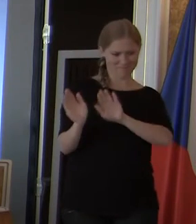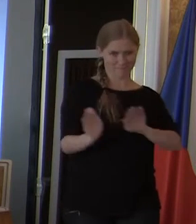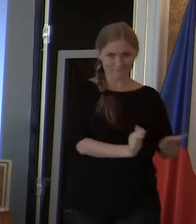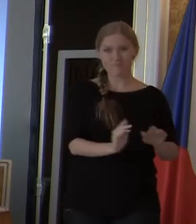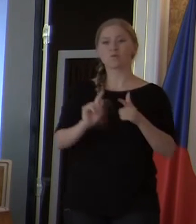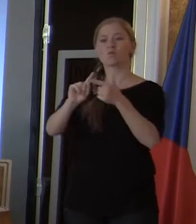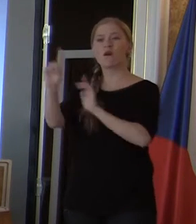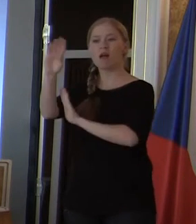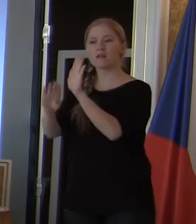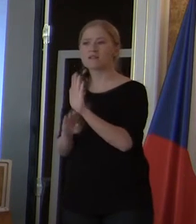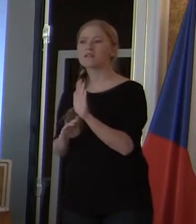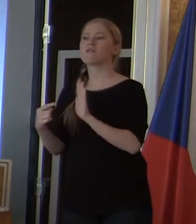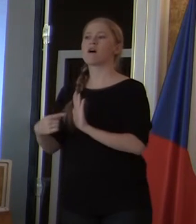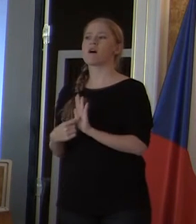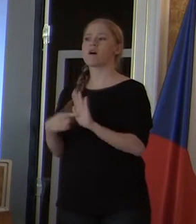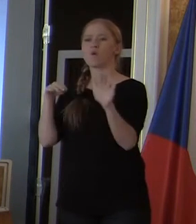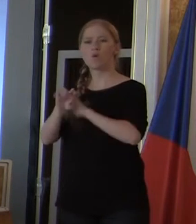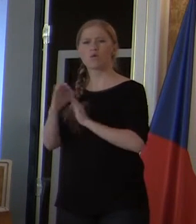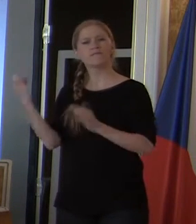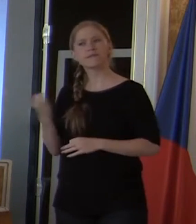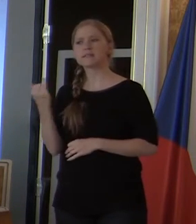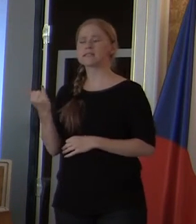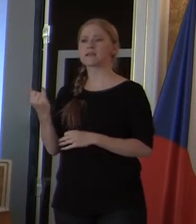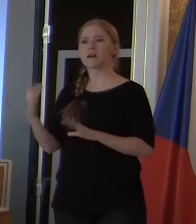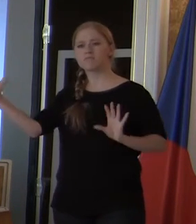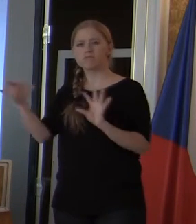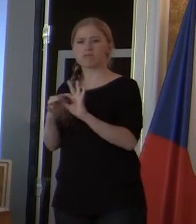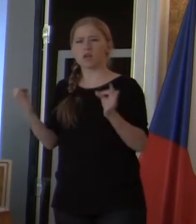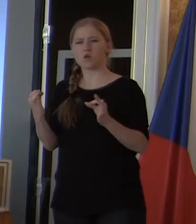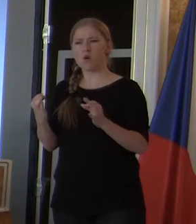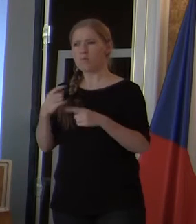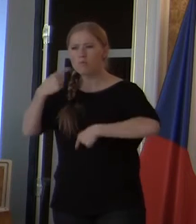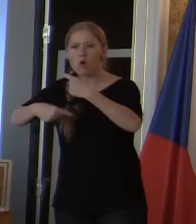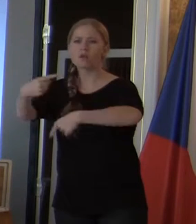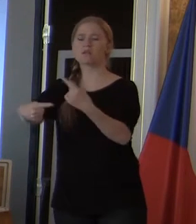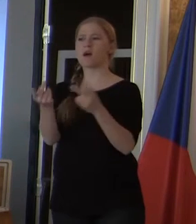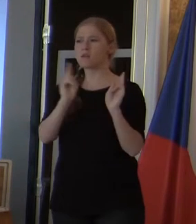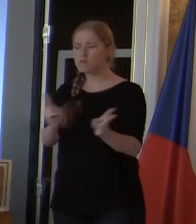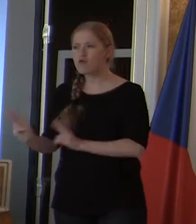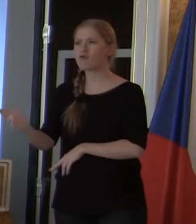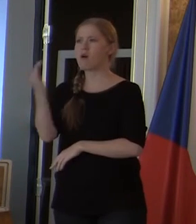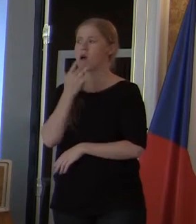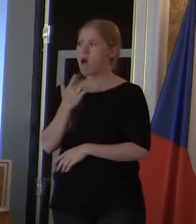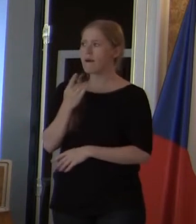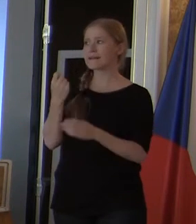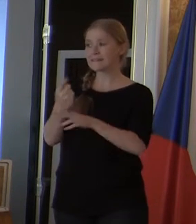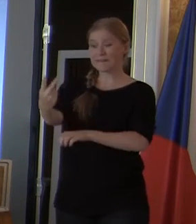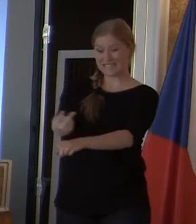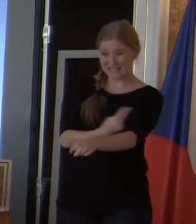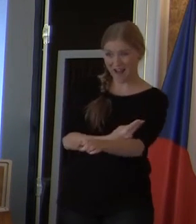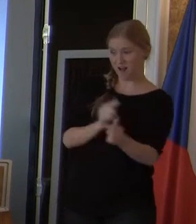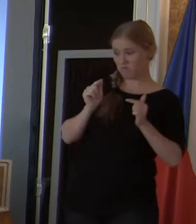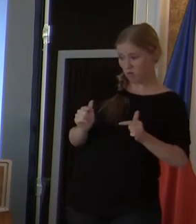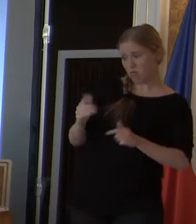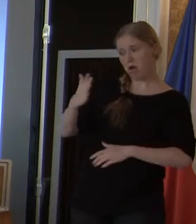je vždycky svázána s určitým procesem a s určitými možnostmi na úrovni státu a